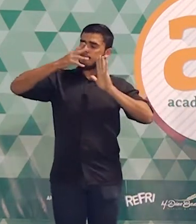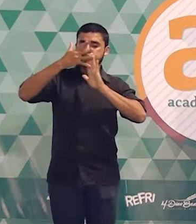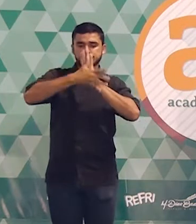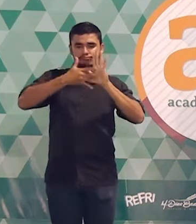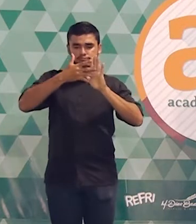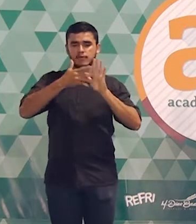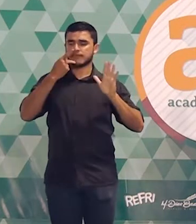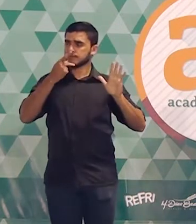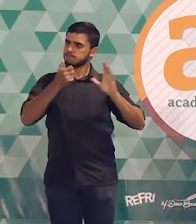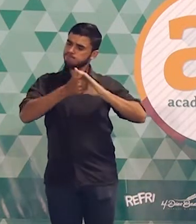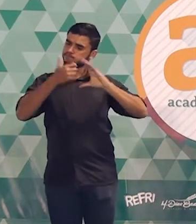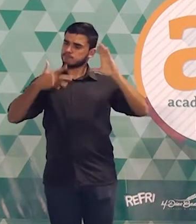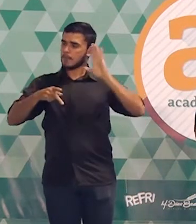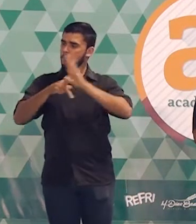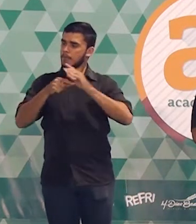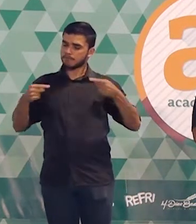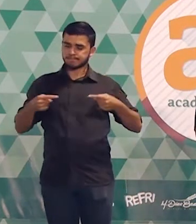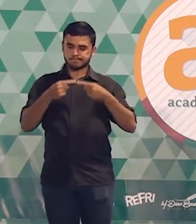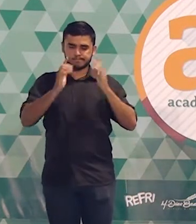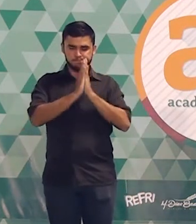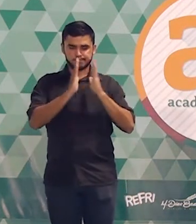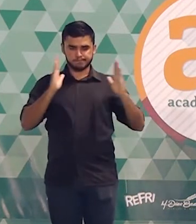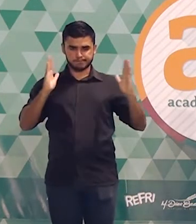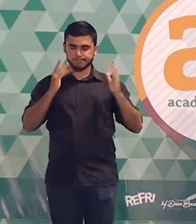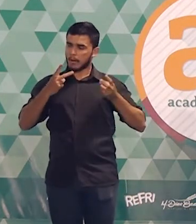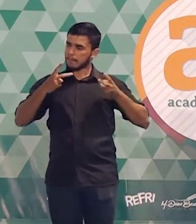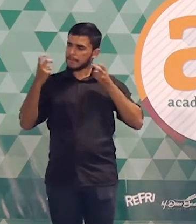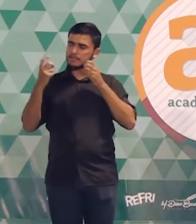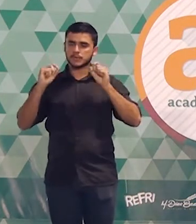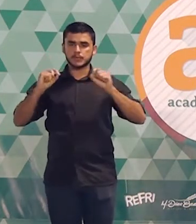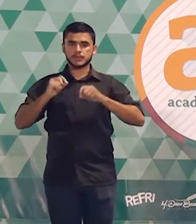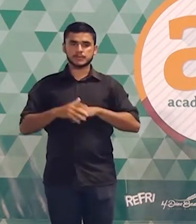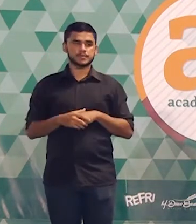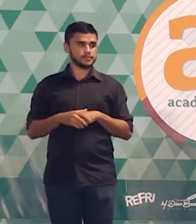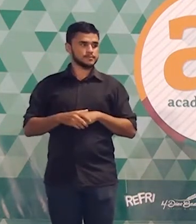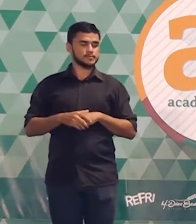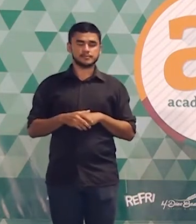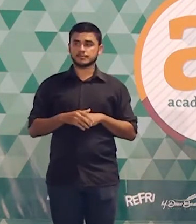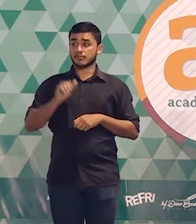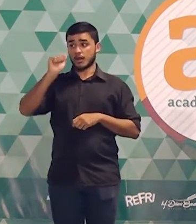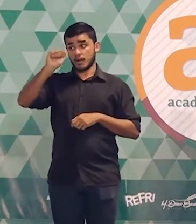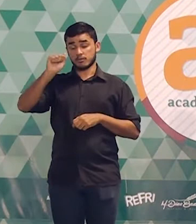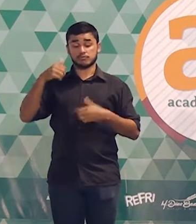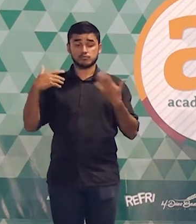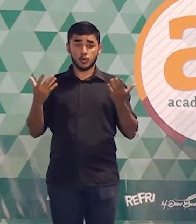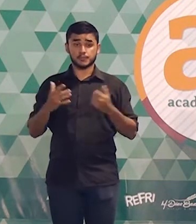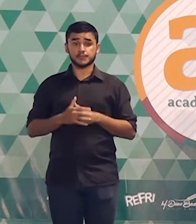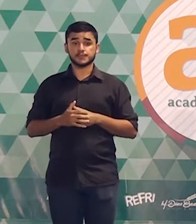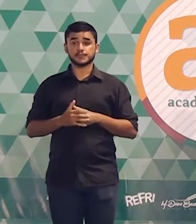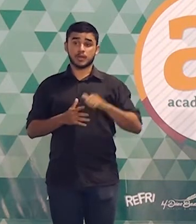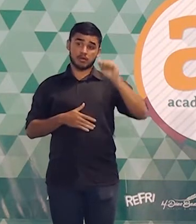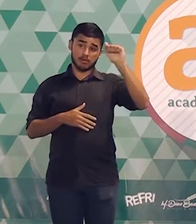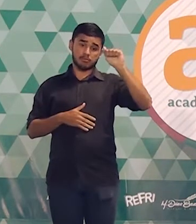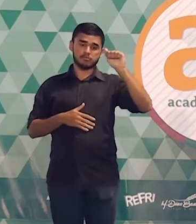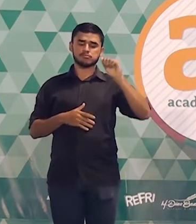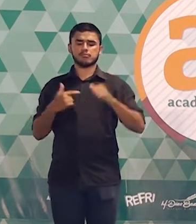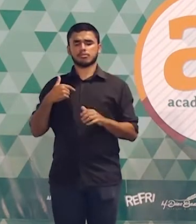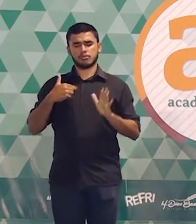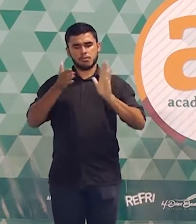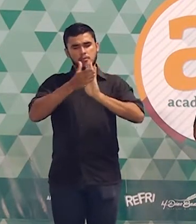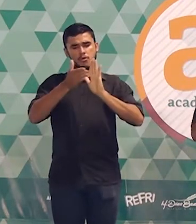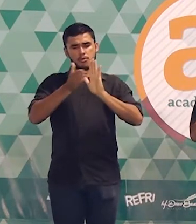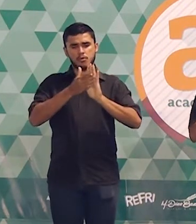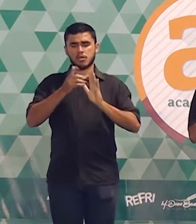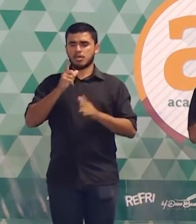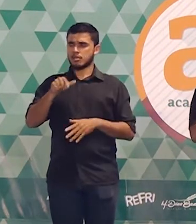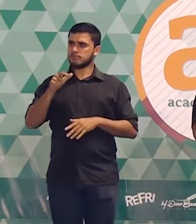das características do modernismo brasileiro, é possível concluir o quê? Alternativa A. Uma das propostas mais